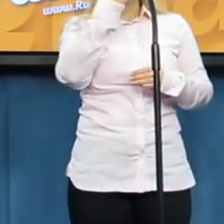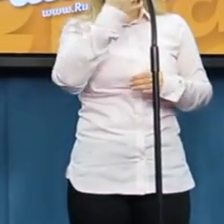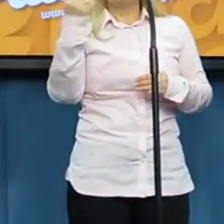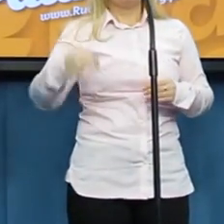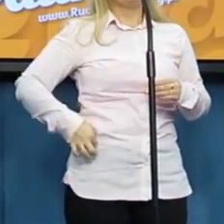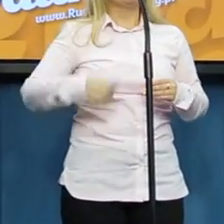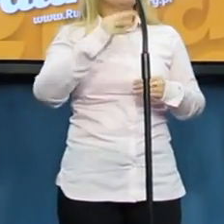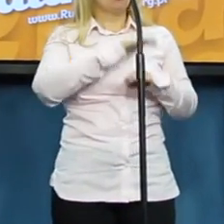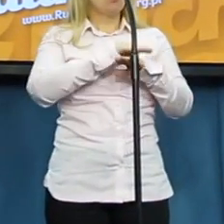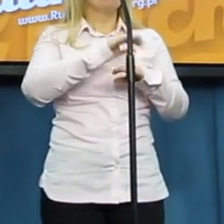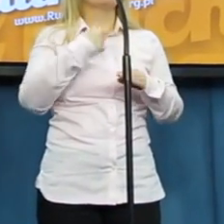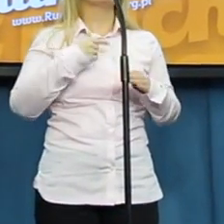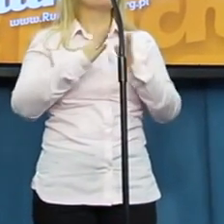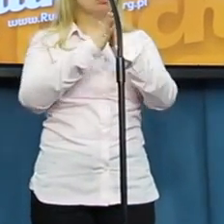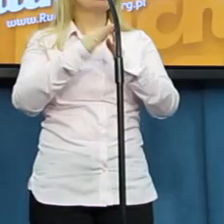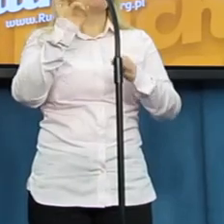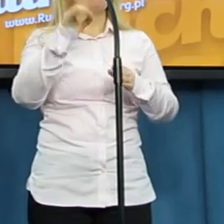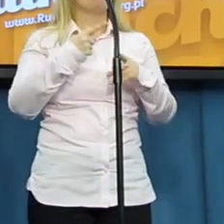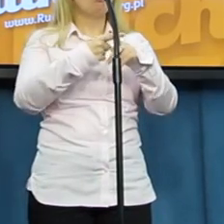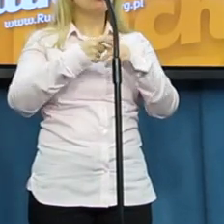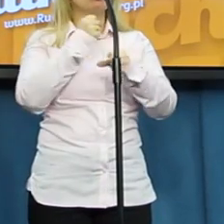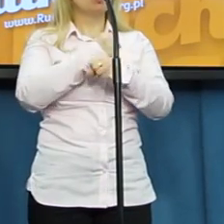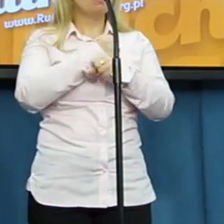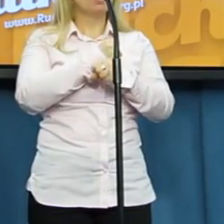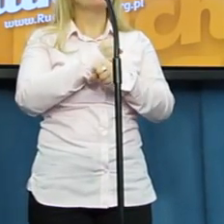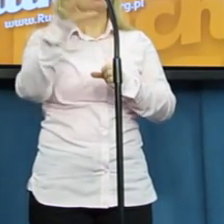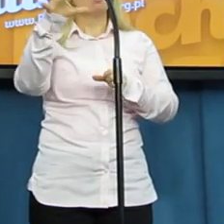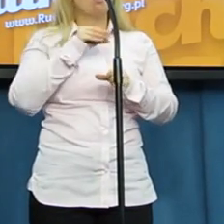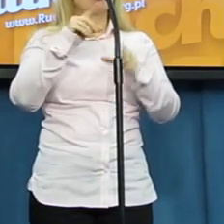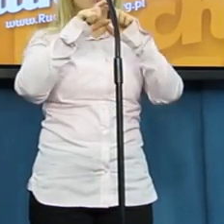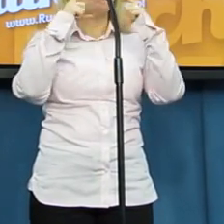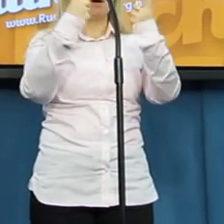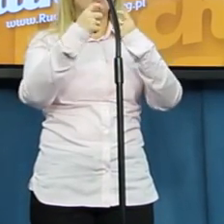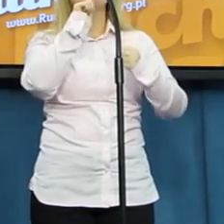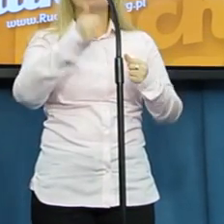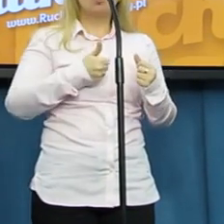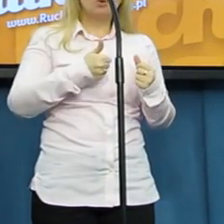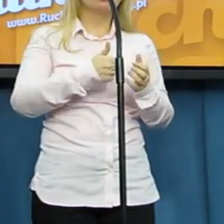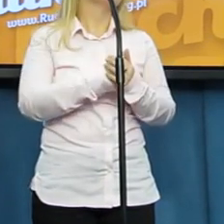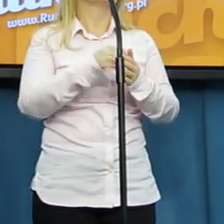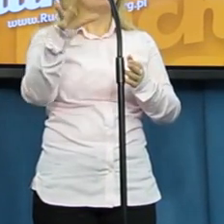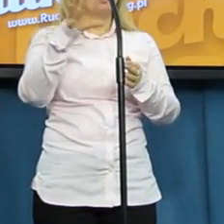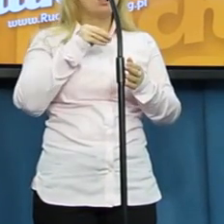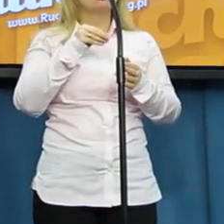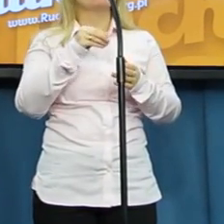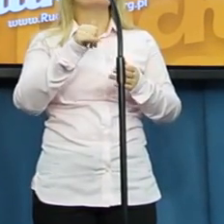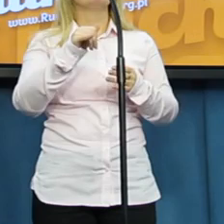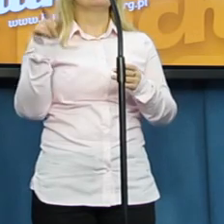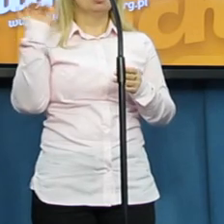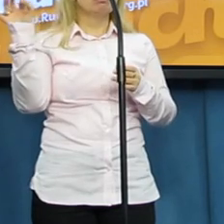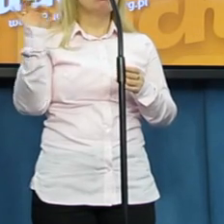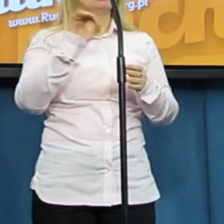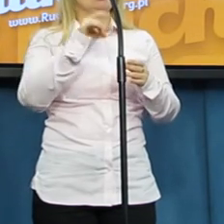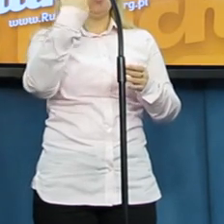Siwca z propozycją współpracy w Parlamencie Europejskim pomiędzy nim a ruchem Palikota